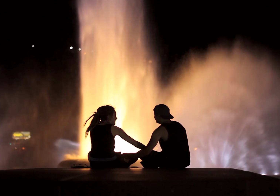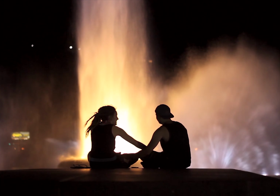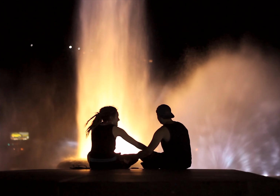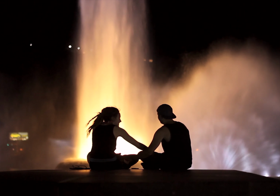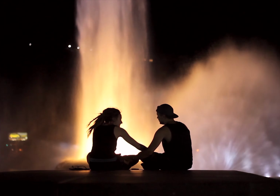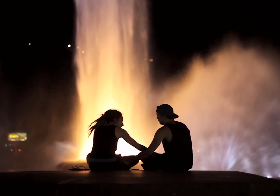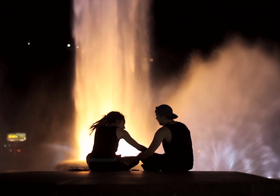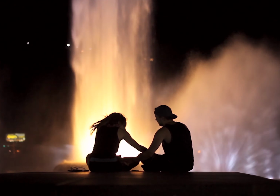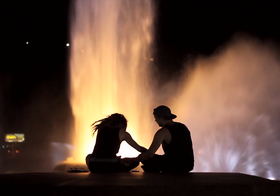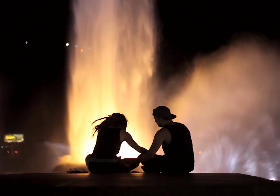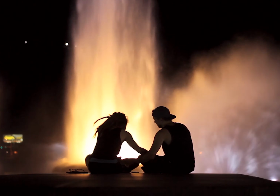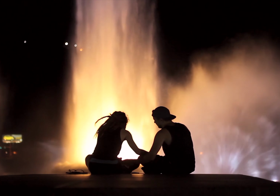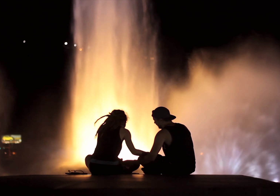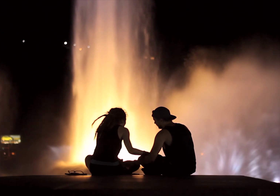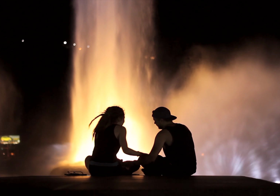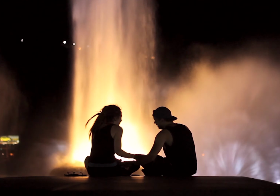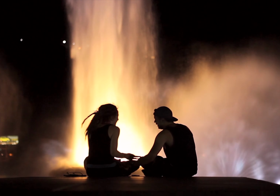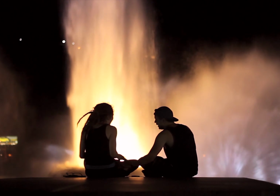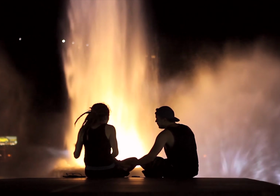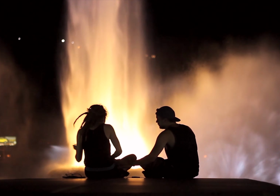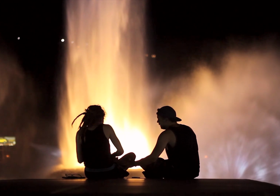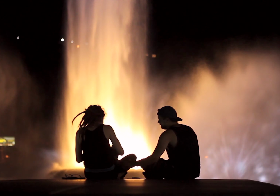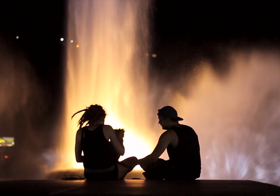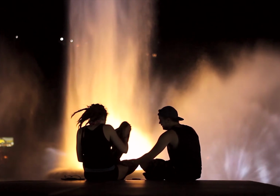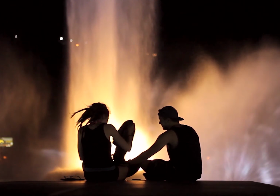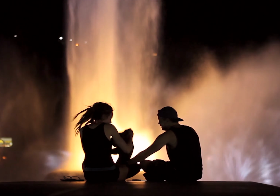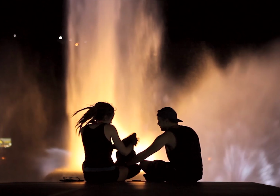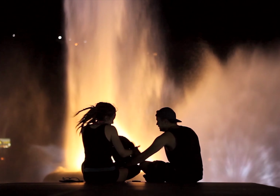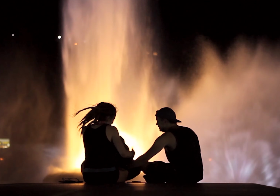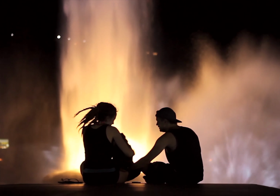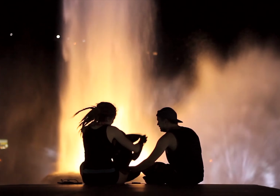-mi spui ai plenica Cu ce te-ai fi derajat